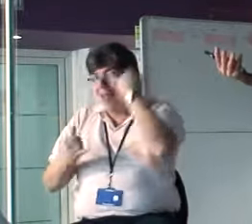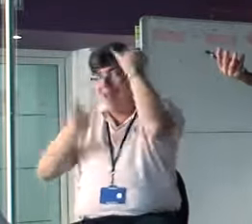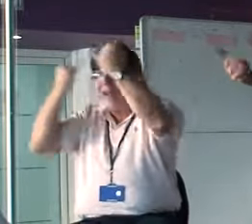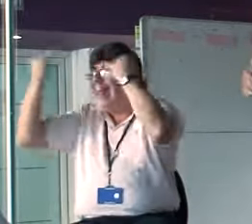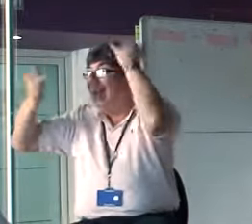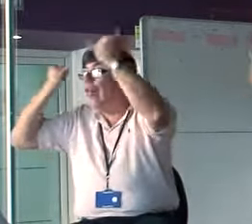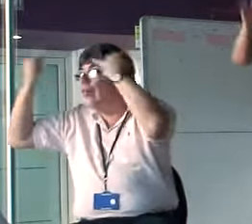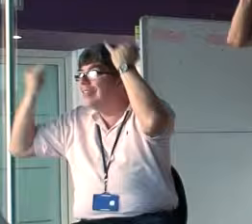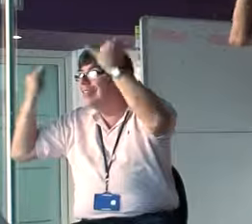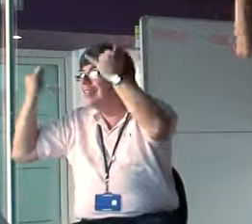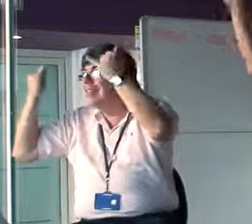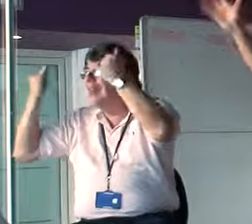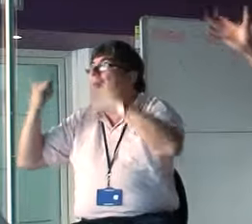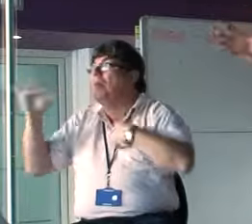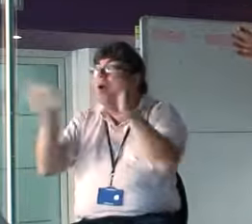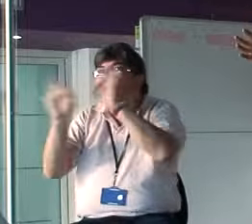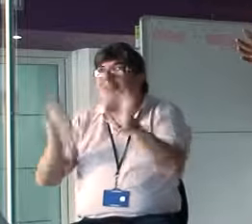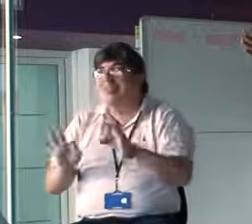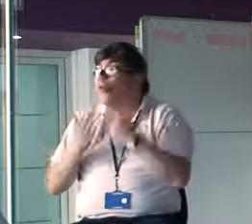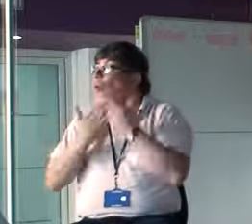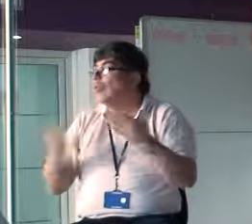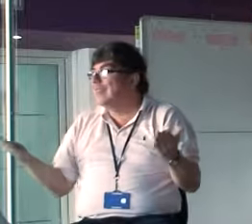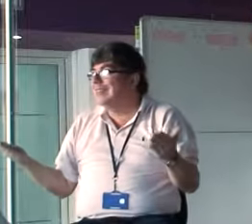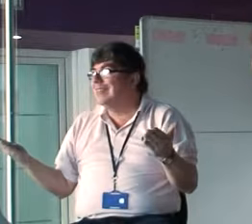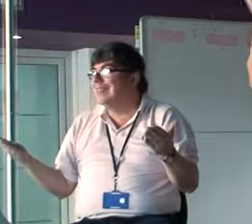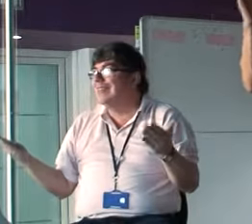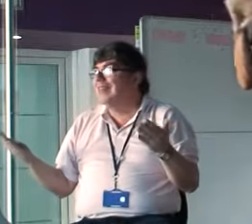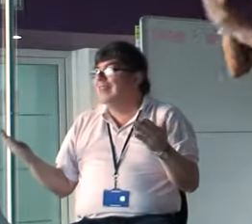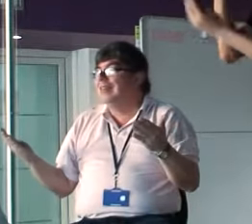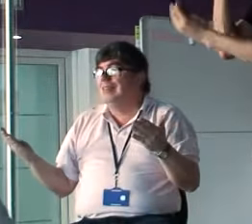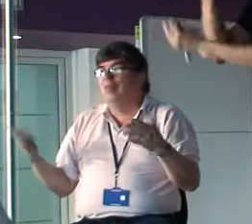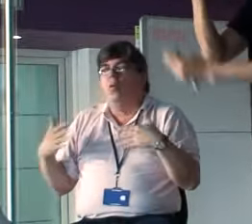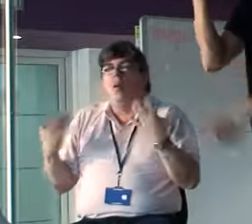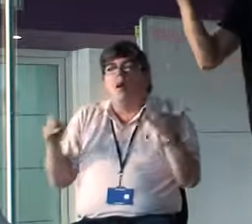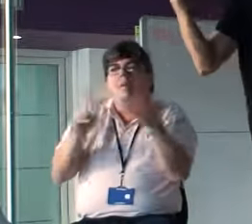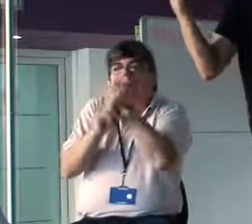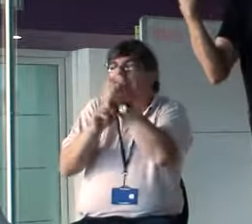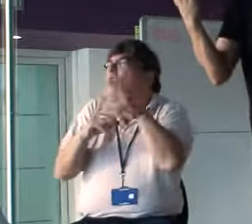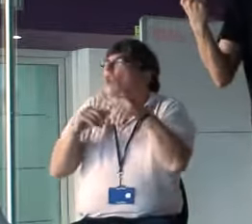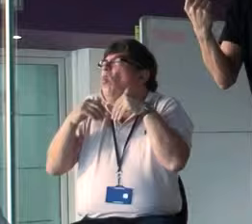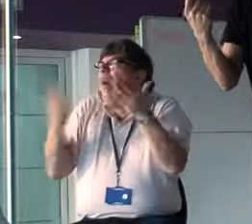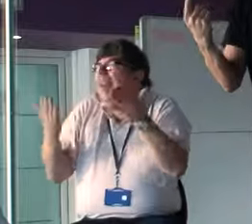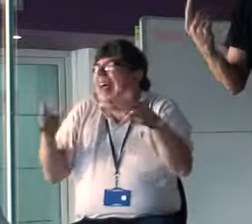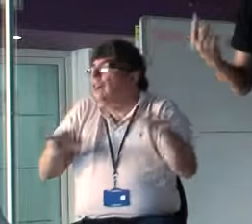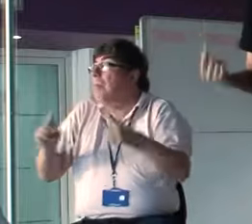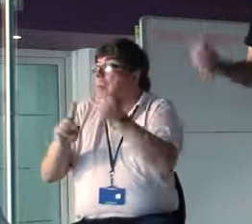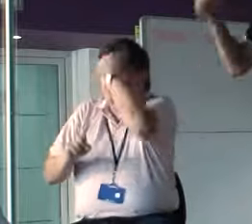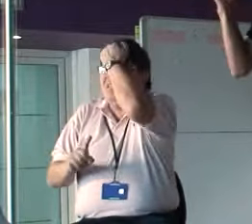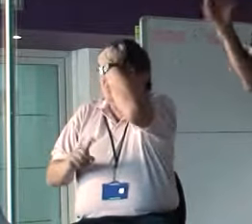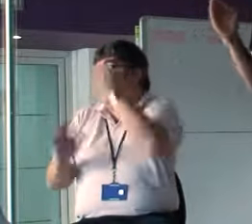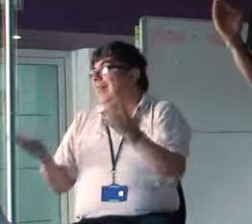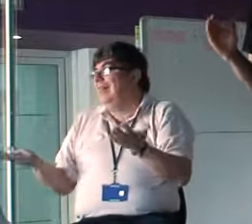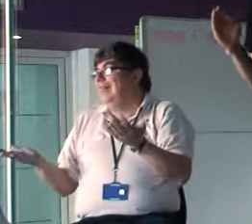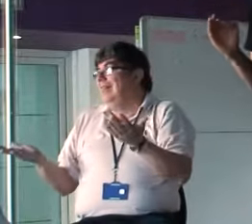creadores, vamos a organizar las cosas para encontrar cuál es esa acción principal.